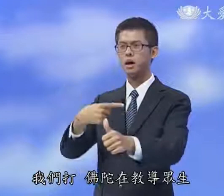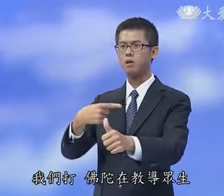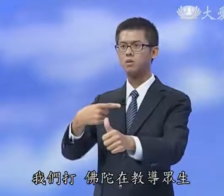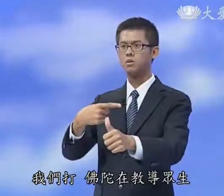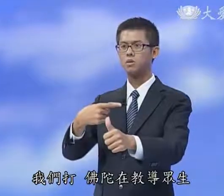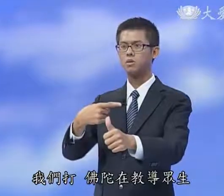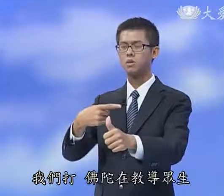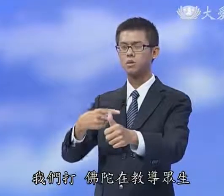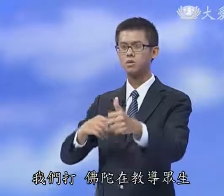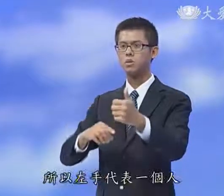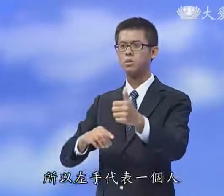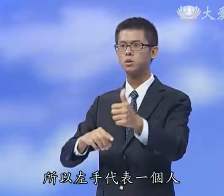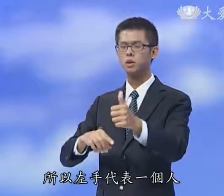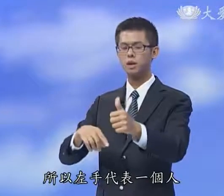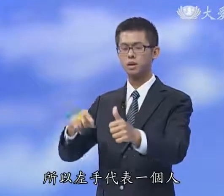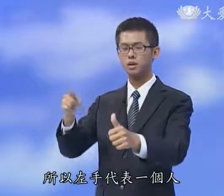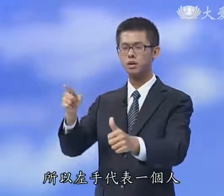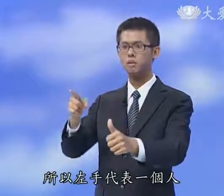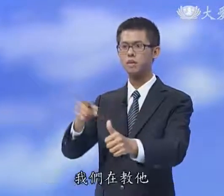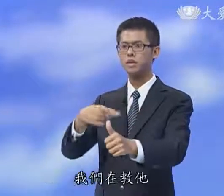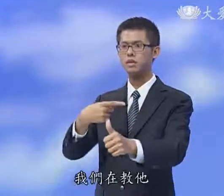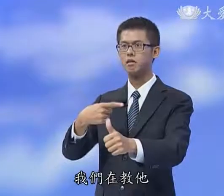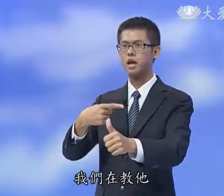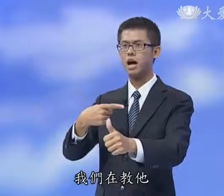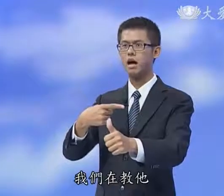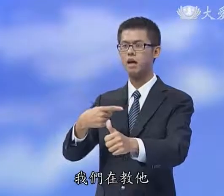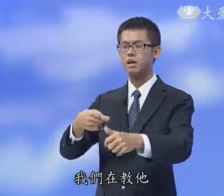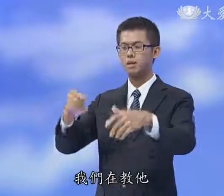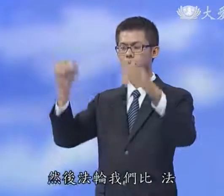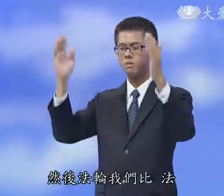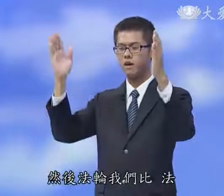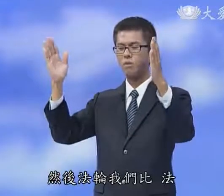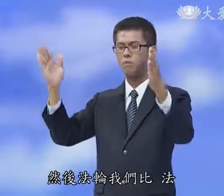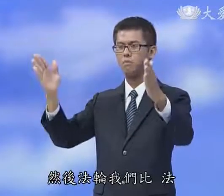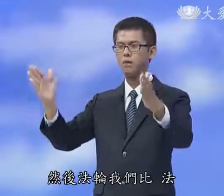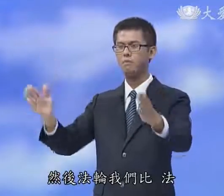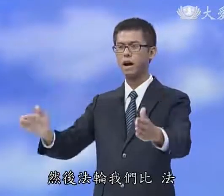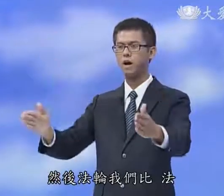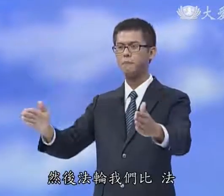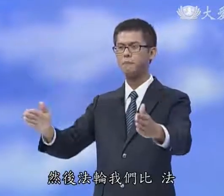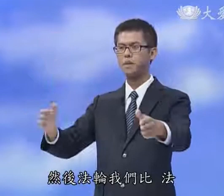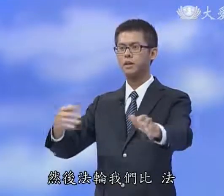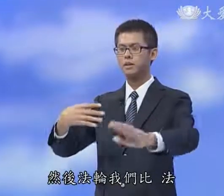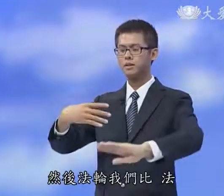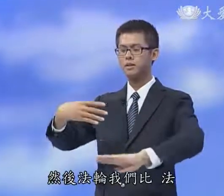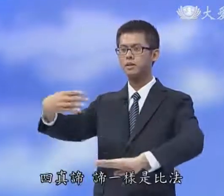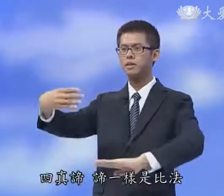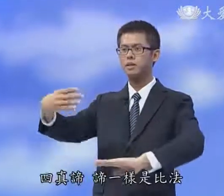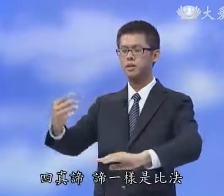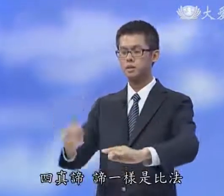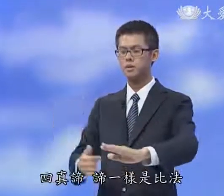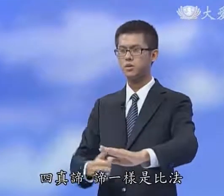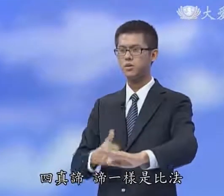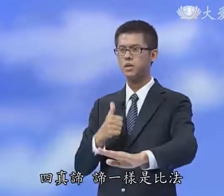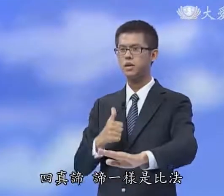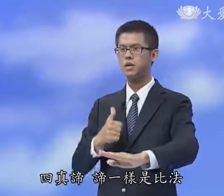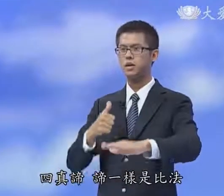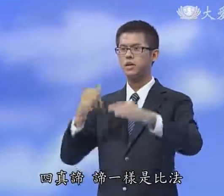导众生，所以左手代表一个人，我们在教他。然后法轮比法，四真